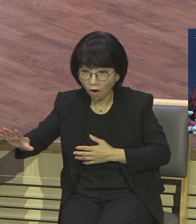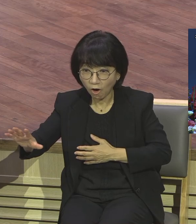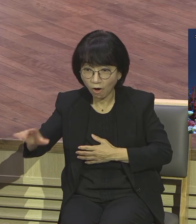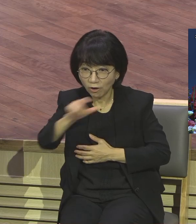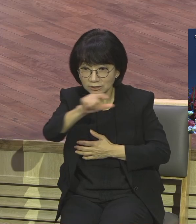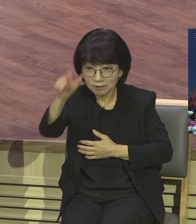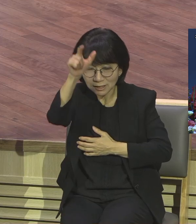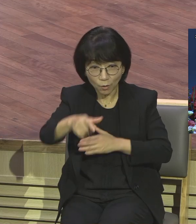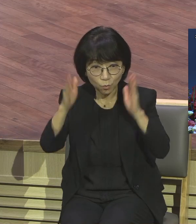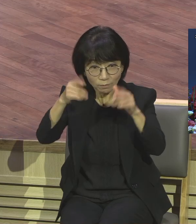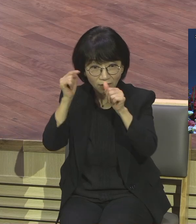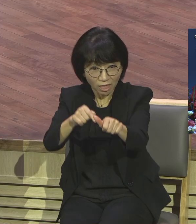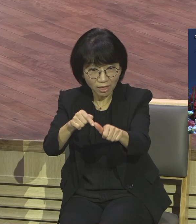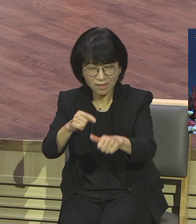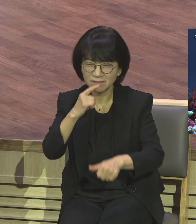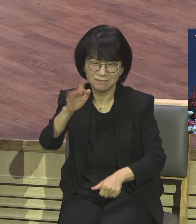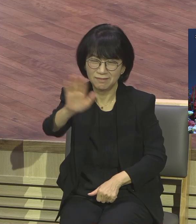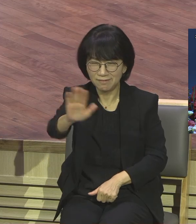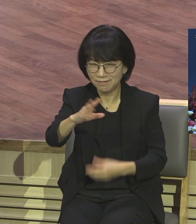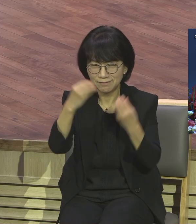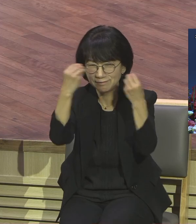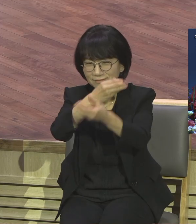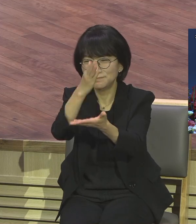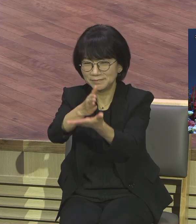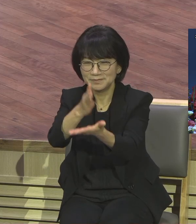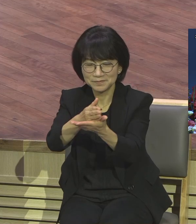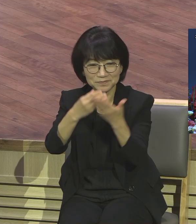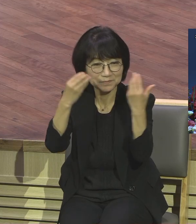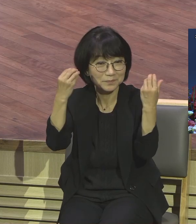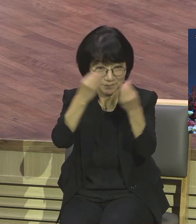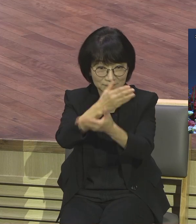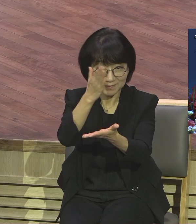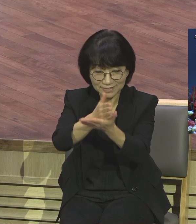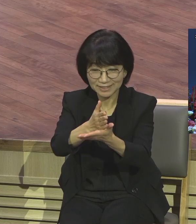말입니까? 버리란 말, 그런 뜻이 아니잖아요.